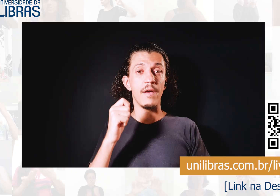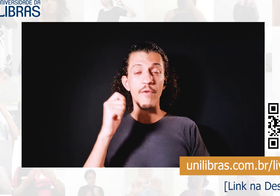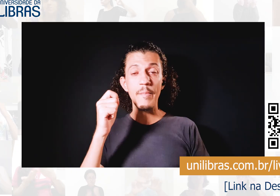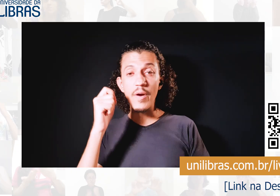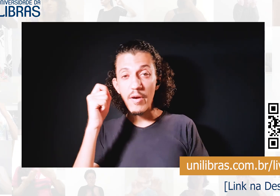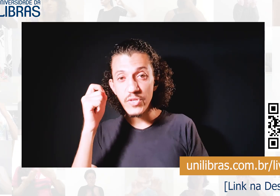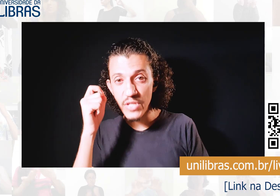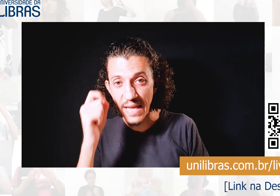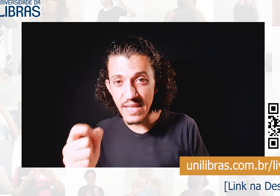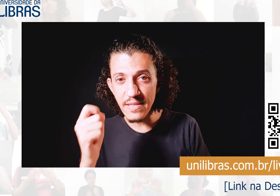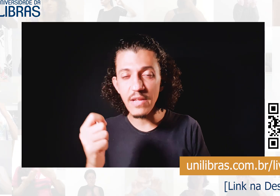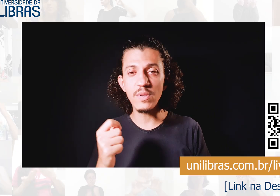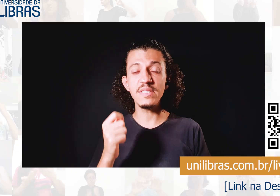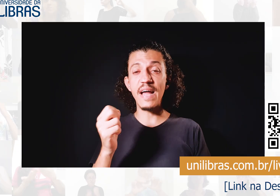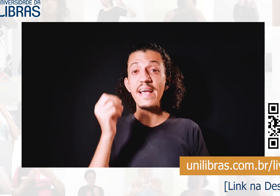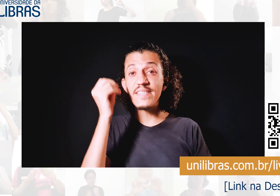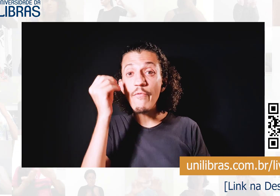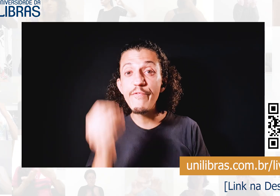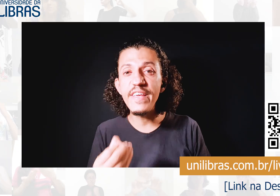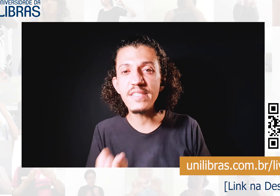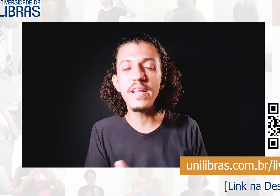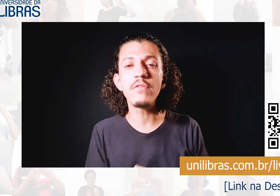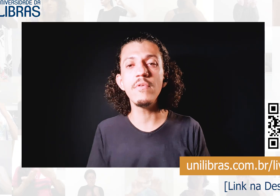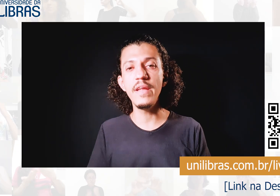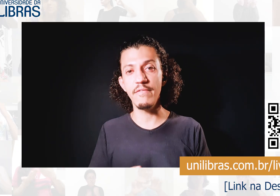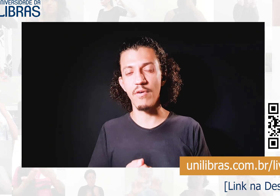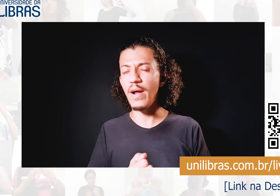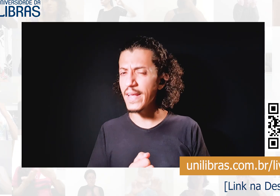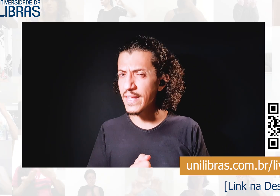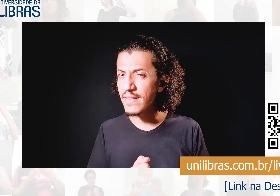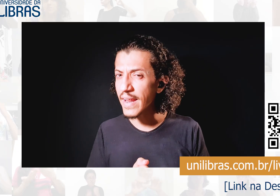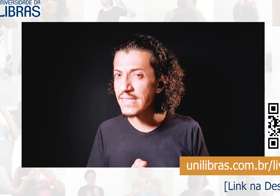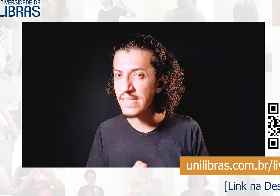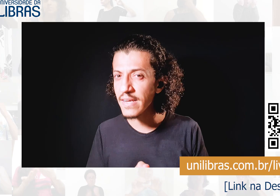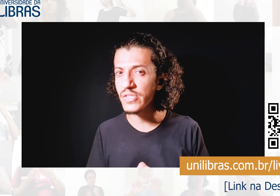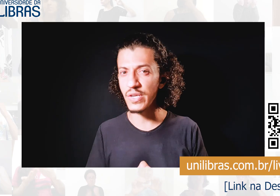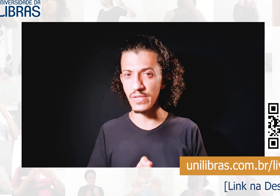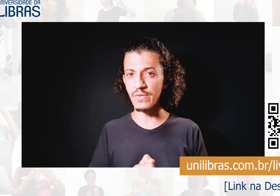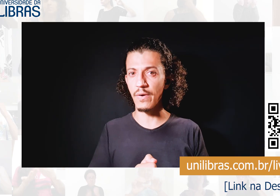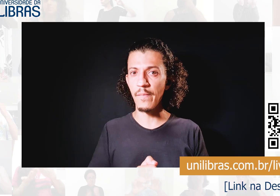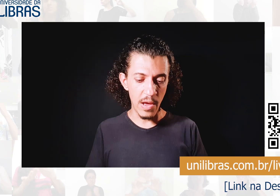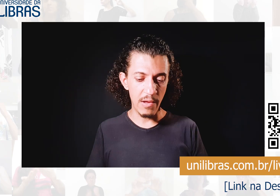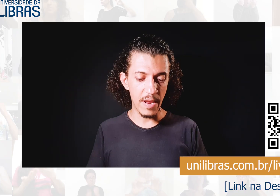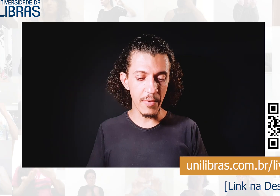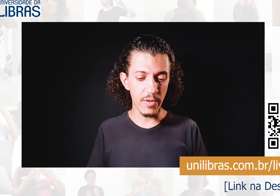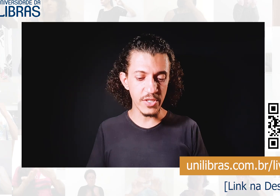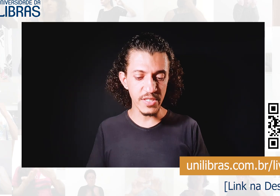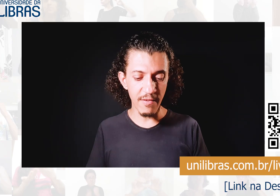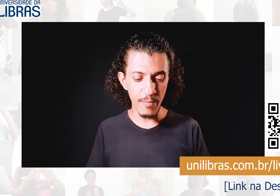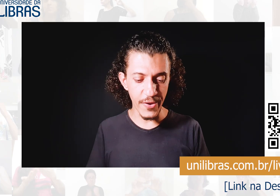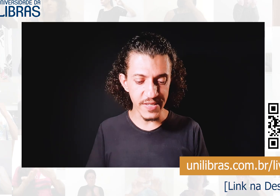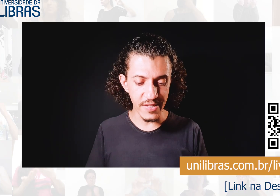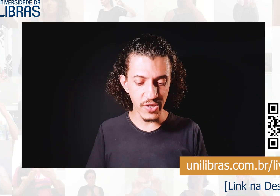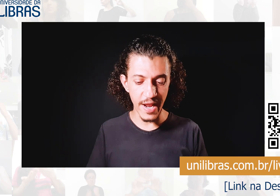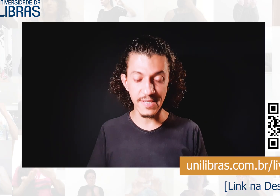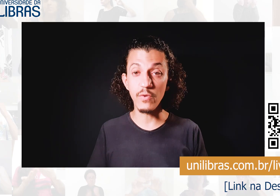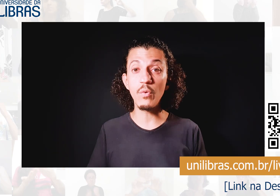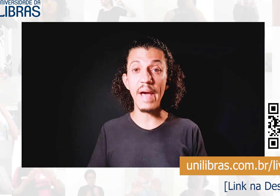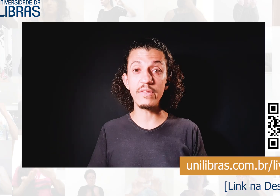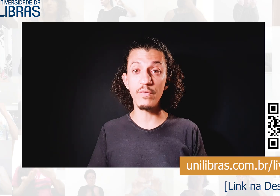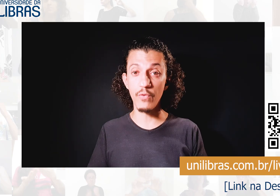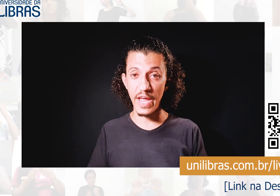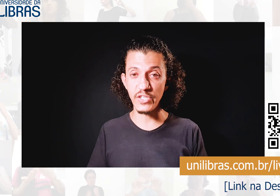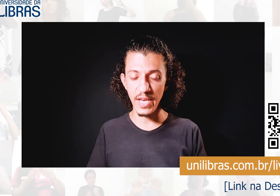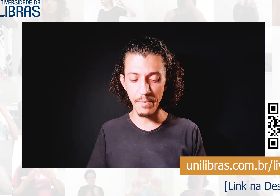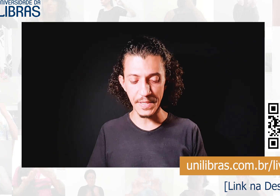aprendi foi por causa da escrita da língua de sinais. Eu vi escrito no livro. Olha que interessante isso. Eu lembro quando a gente estava no processo de criação